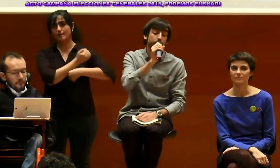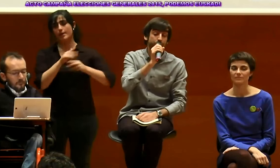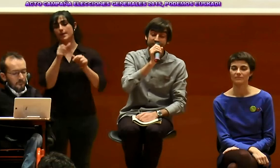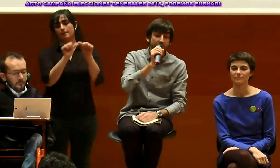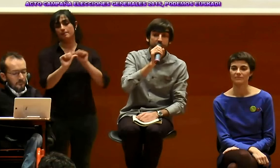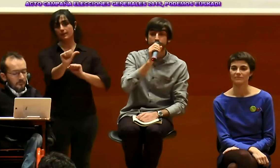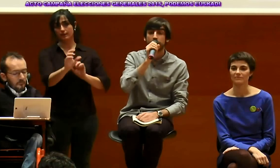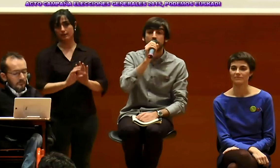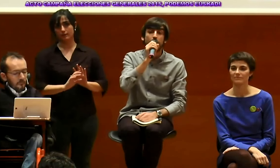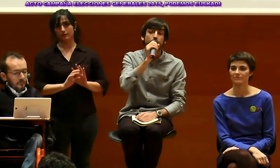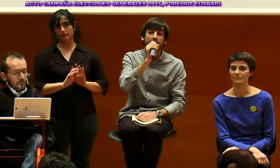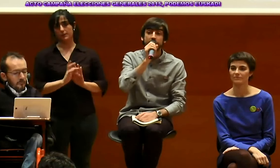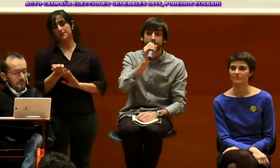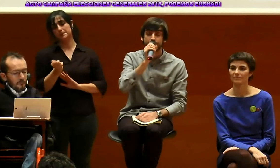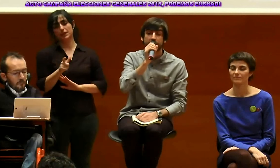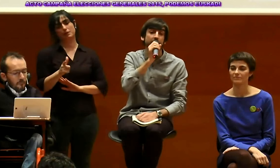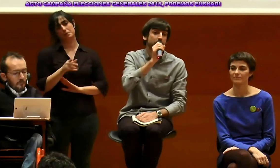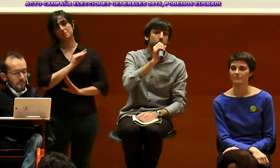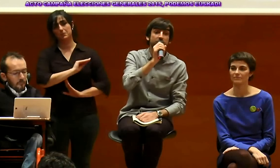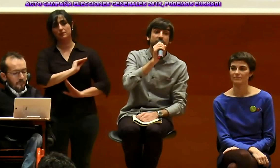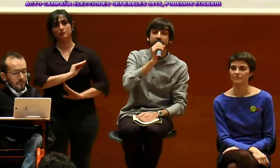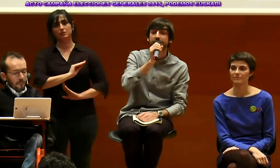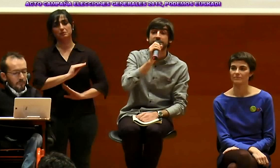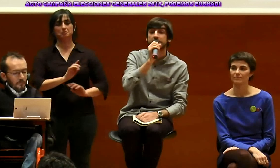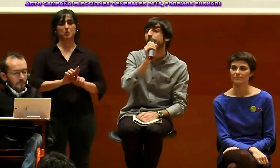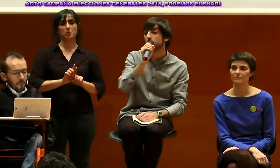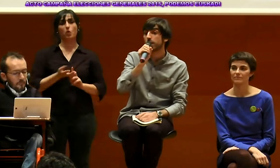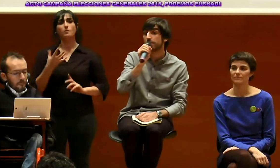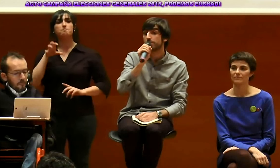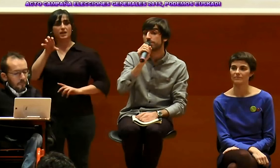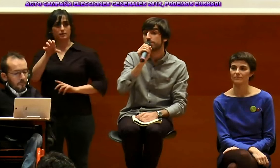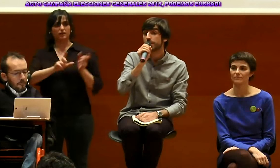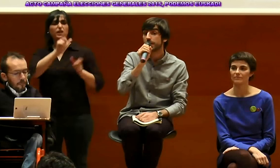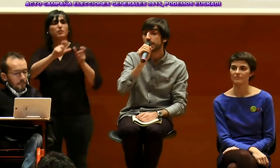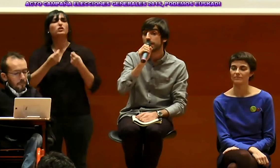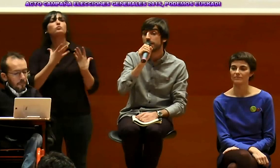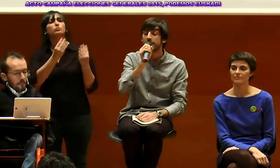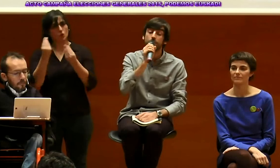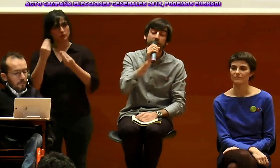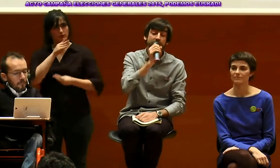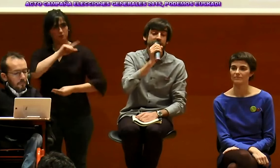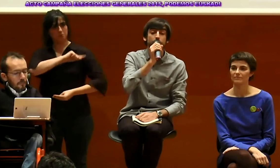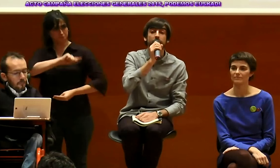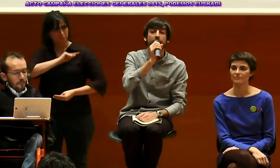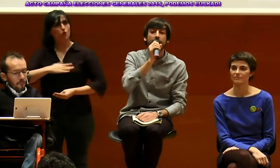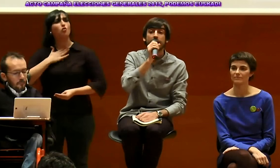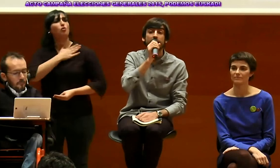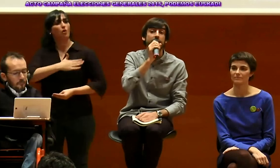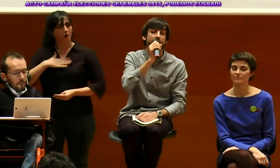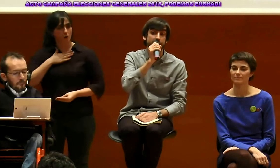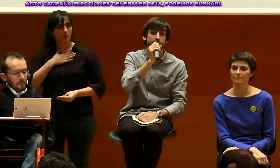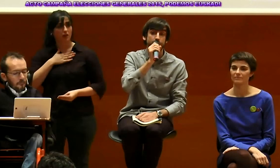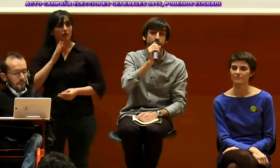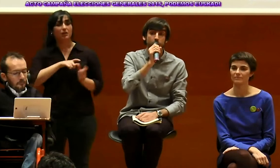parece bastante a un país en el que mucha más gente se siente cómoda y a un país que no deja a